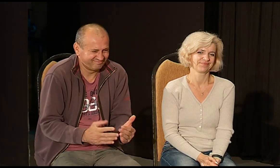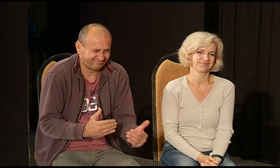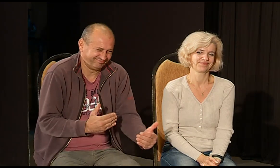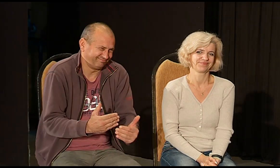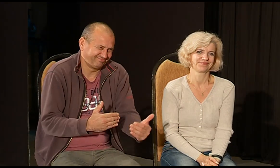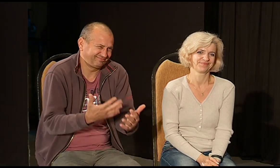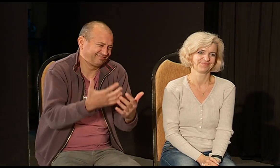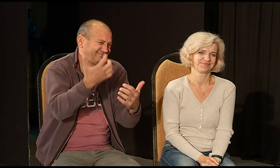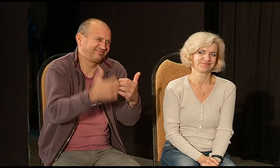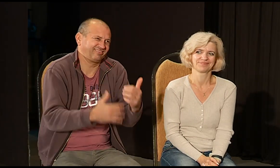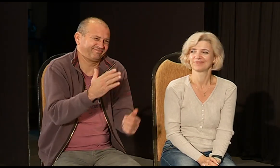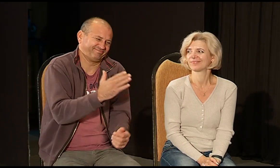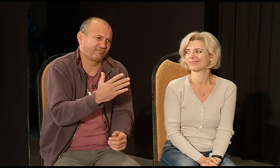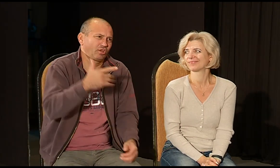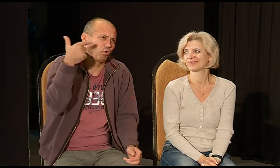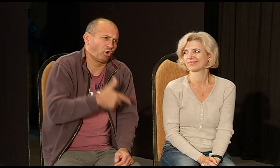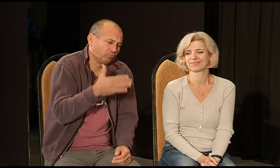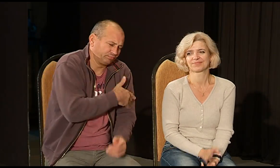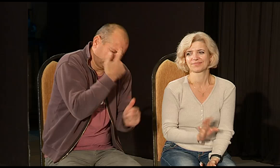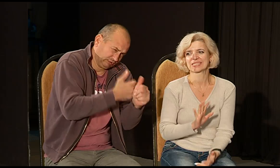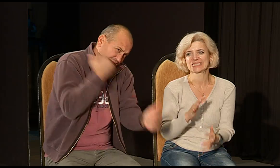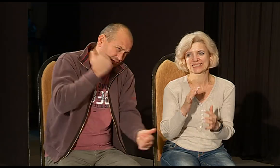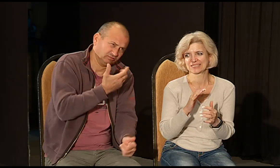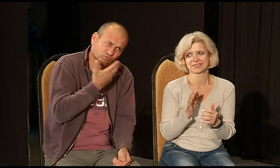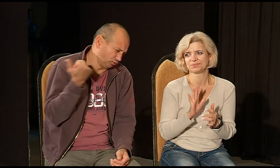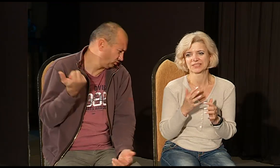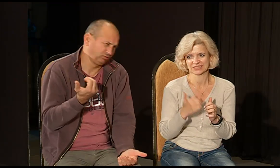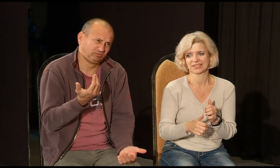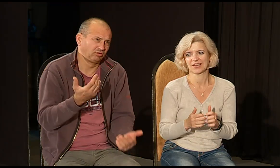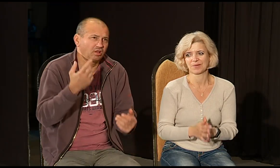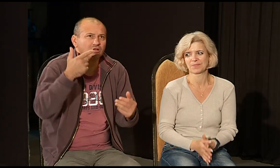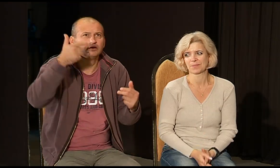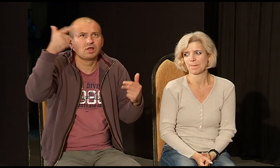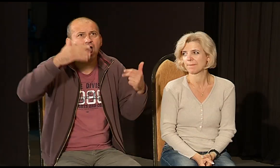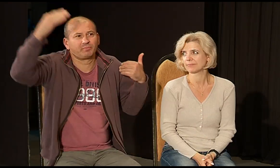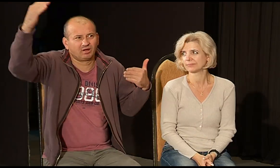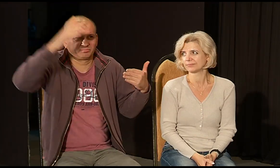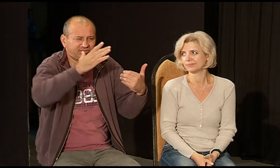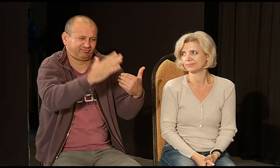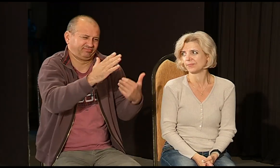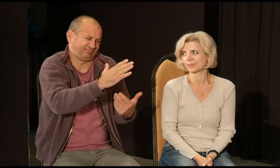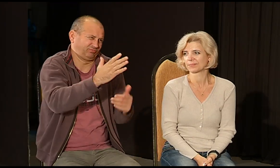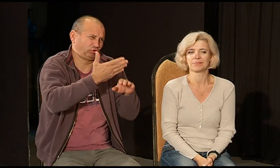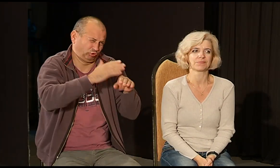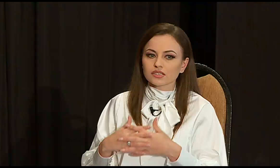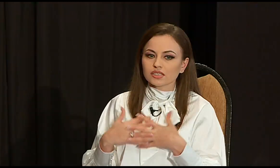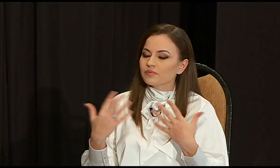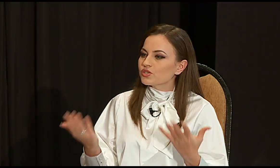5, 6, 7 maxim, până la 10 nu ajunge. Sunt oameni care se comportă chiar de nota 2. Când mergeți